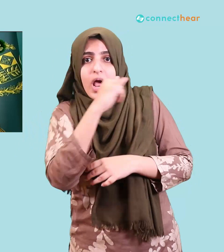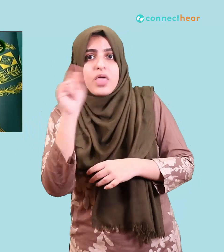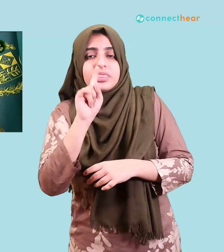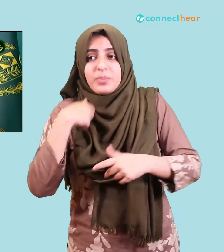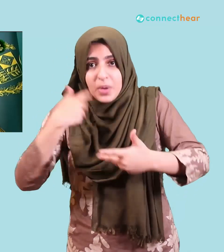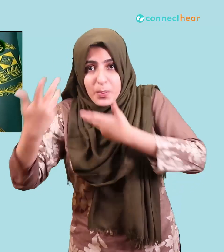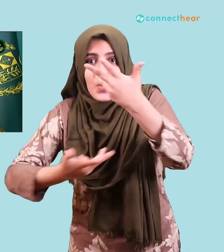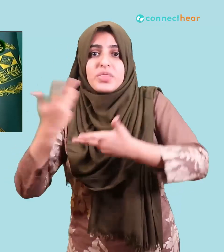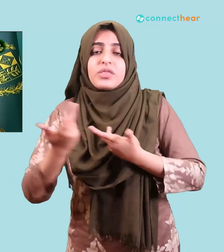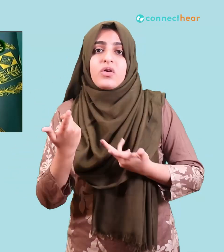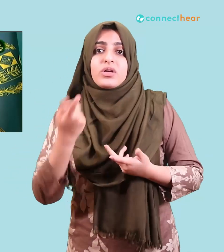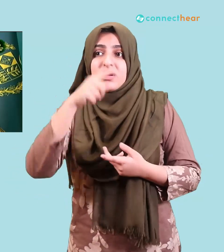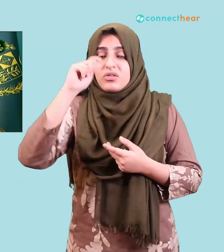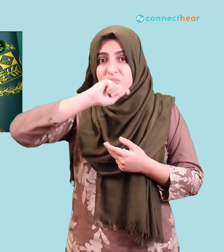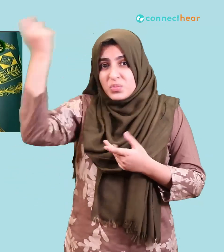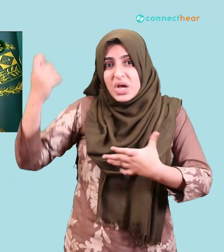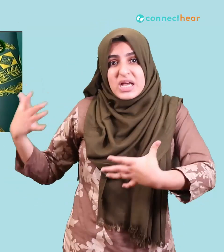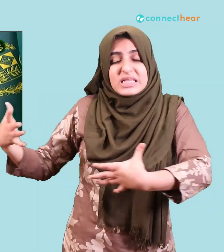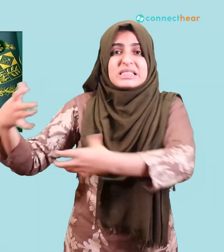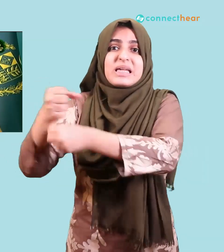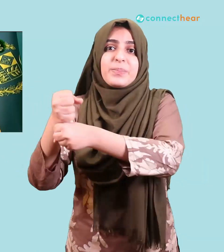یہ بات کیا کہ جو مغرب کے اندر